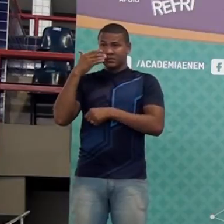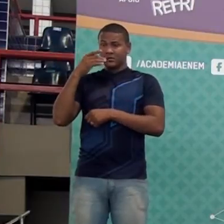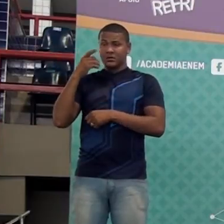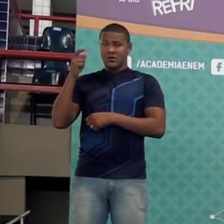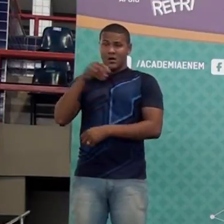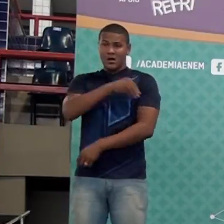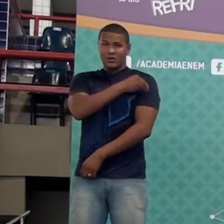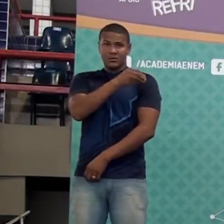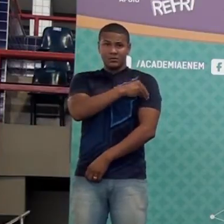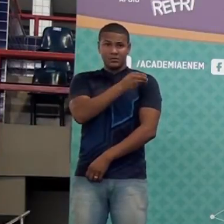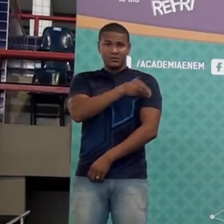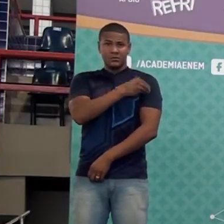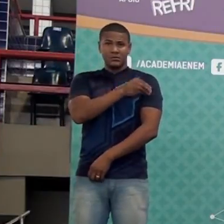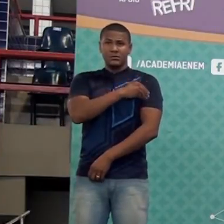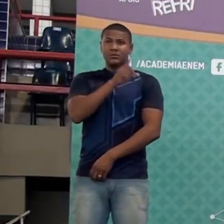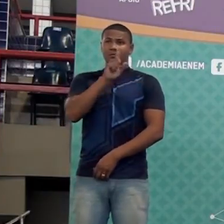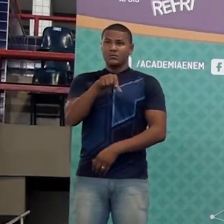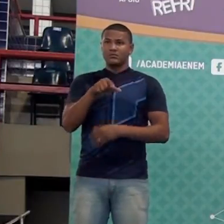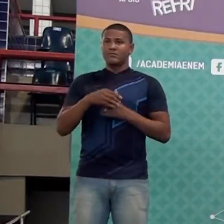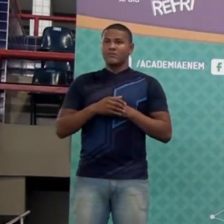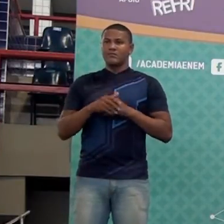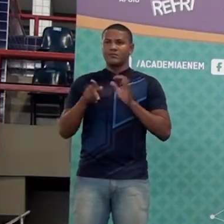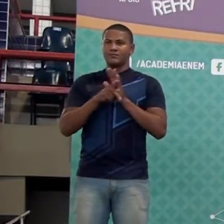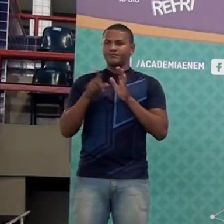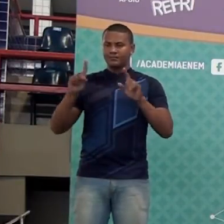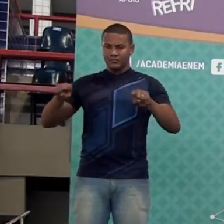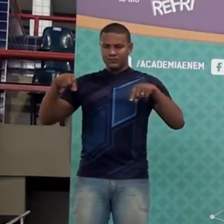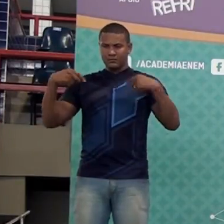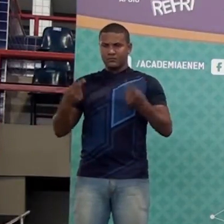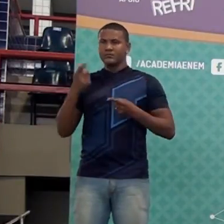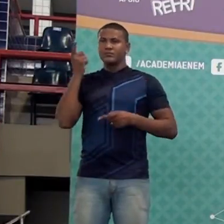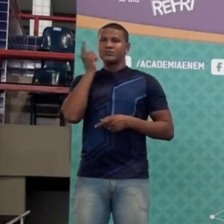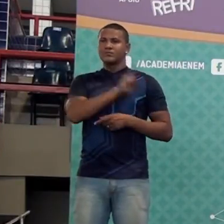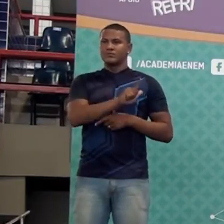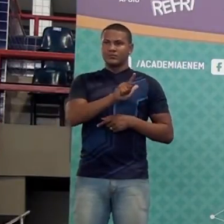todo biocombustível, ele é renovável.